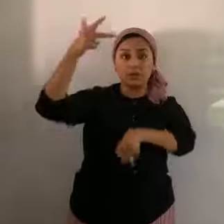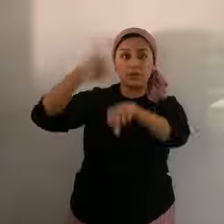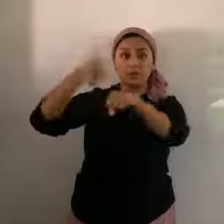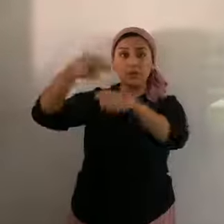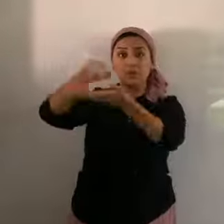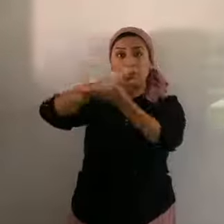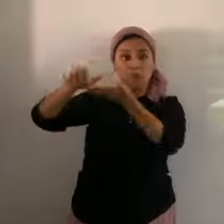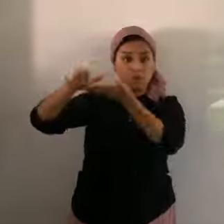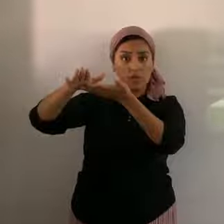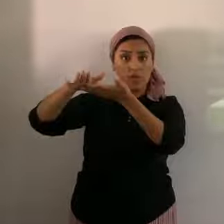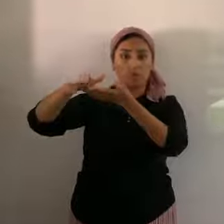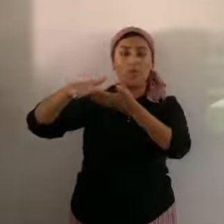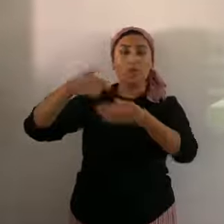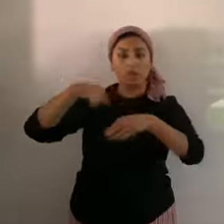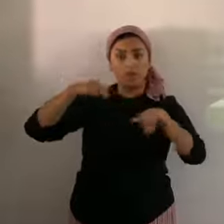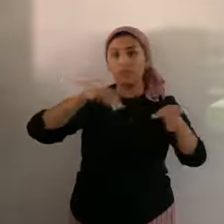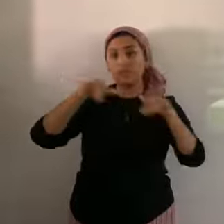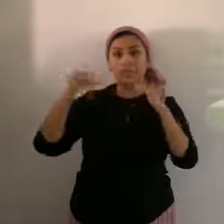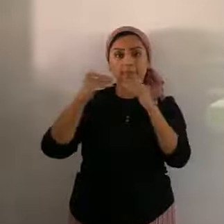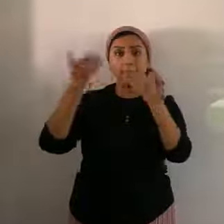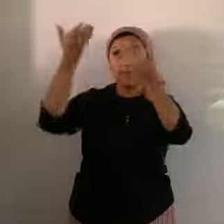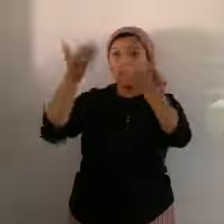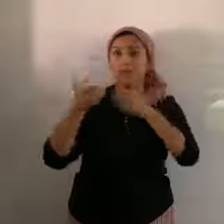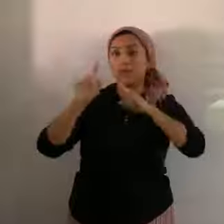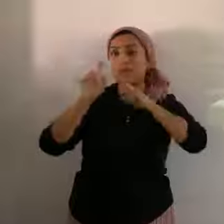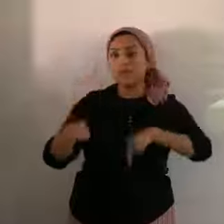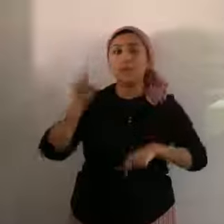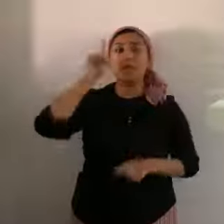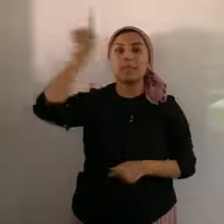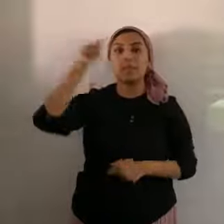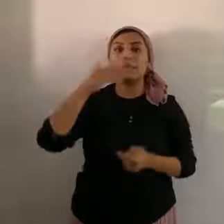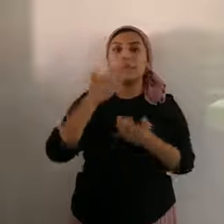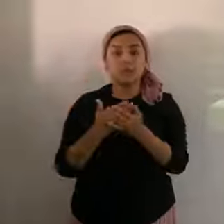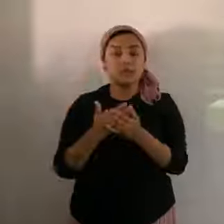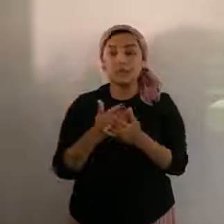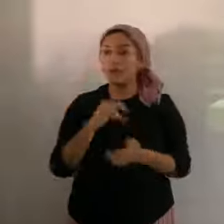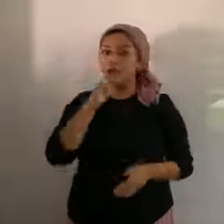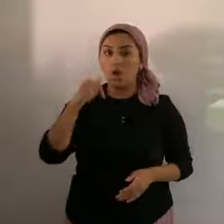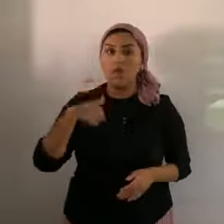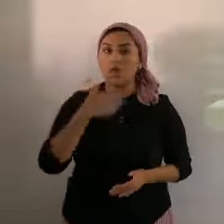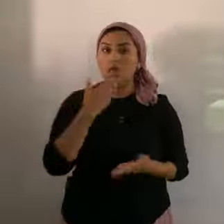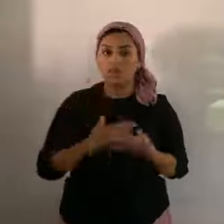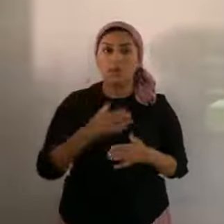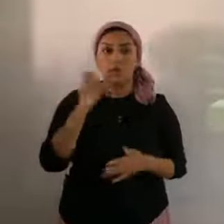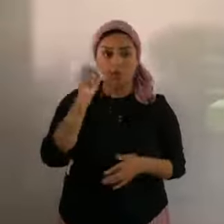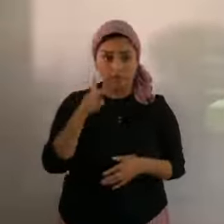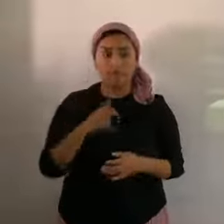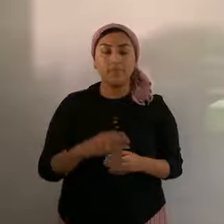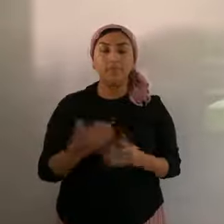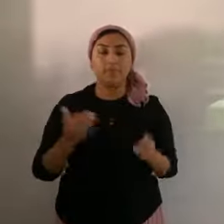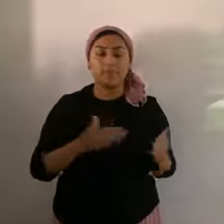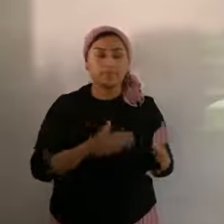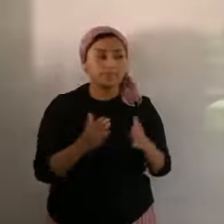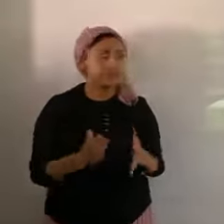tres veces santo, y entonces el Eterno nos responderá, porque Él es bueno, no porque lo merezcamos. ¿De acuerdo?